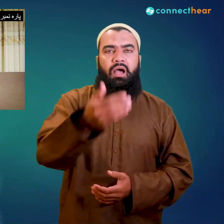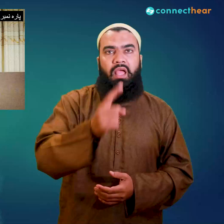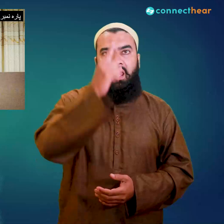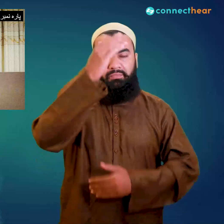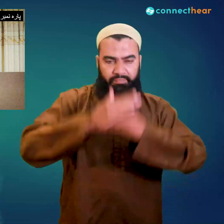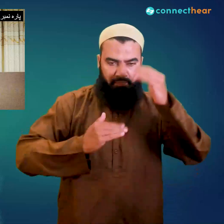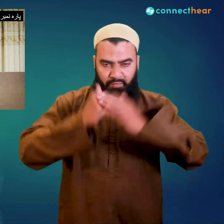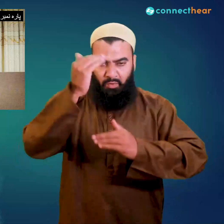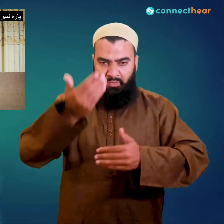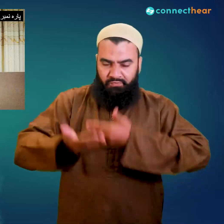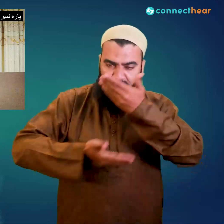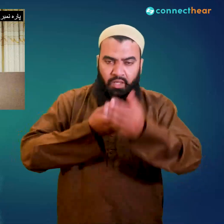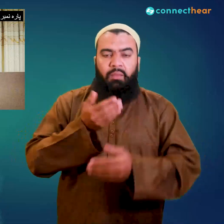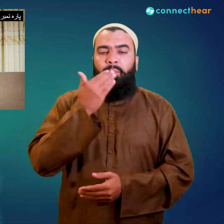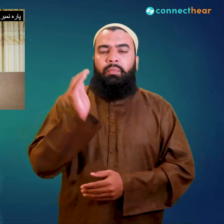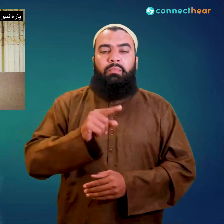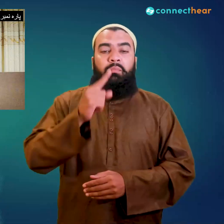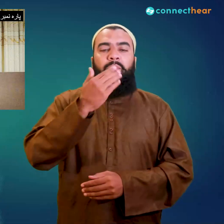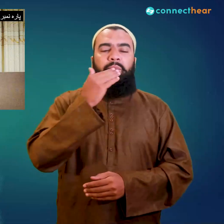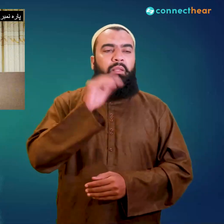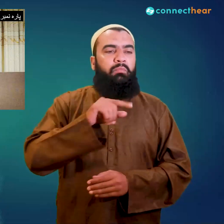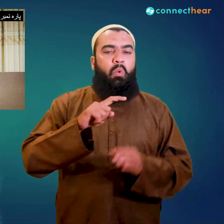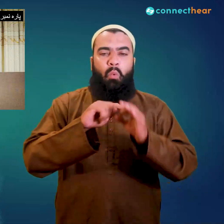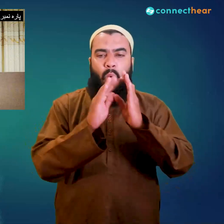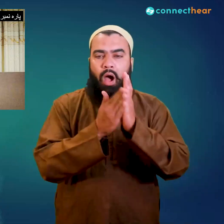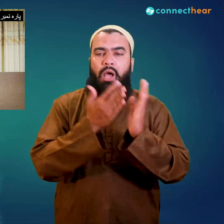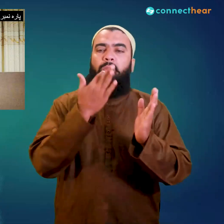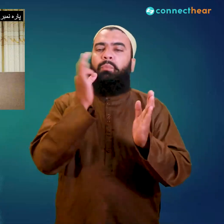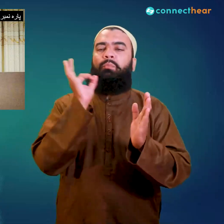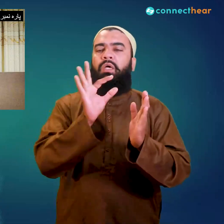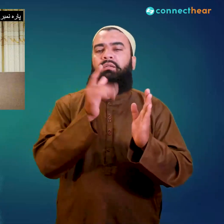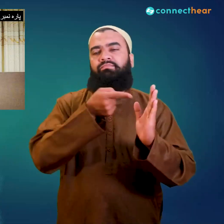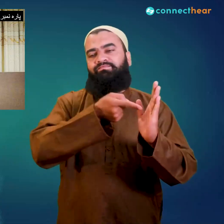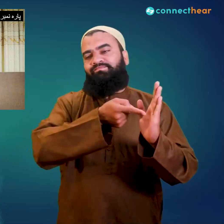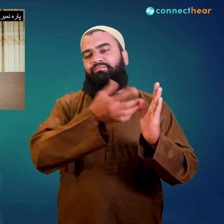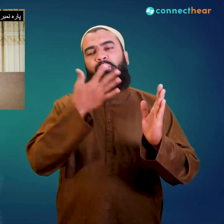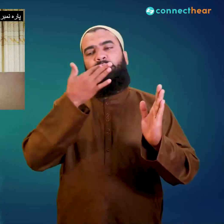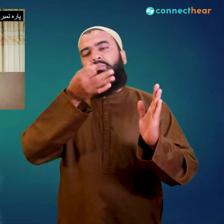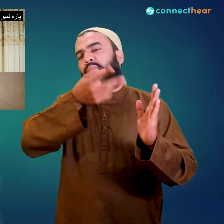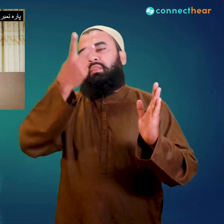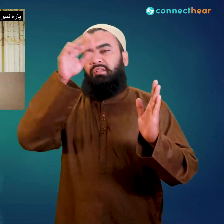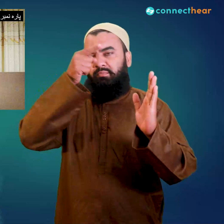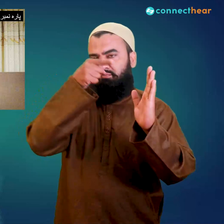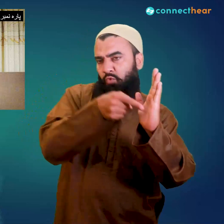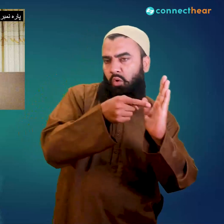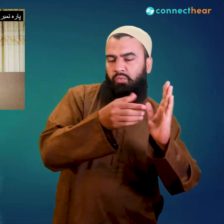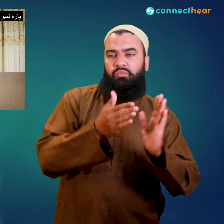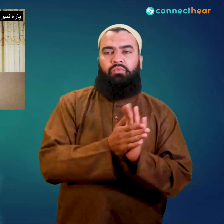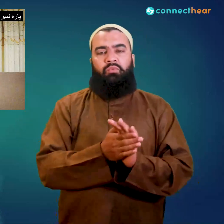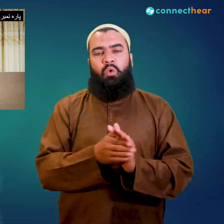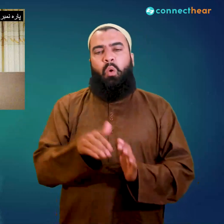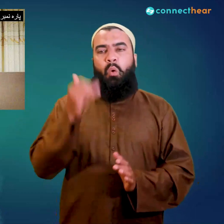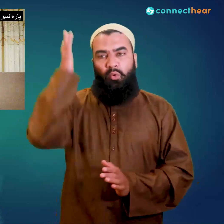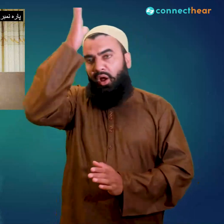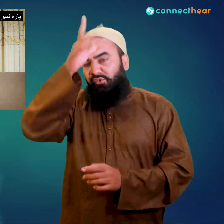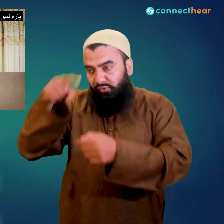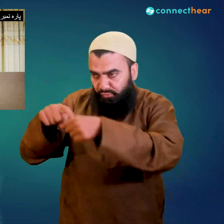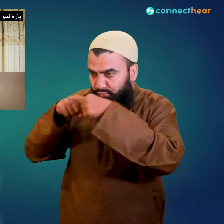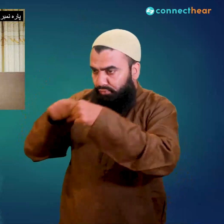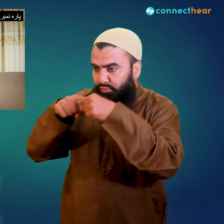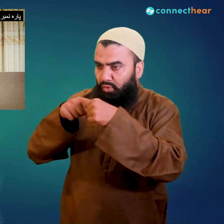کا حق ہونا، توحید و رسالت اور کفار اور مشرکین کے اعتراضات اور شبہات اور ان کا جواب مذکور